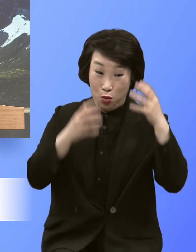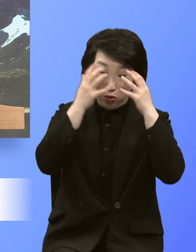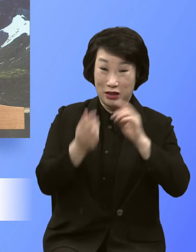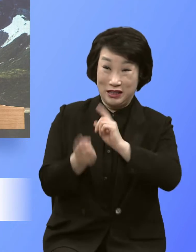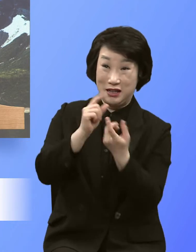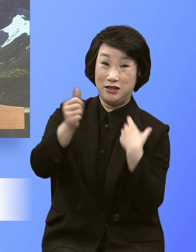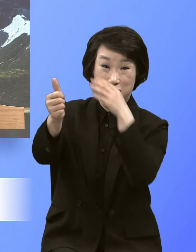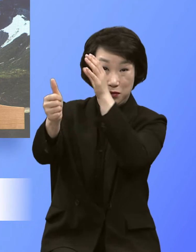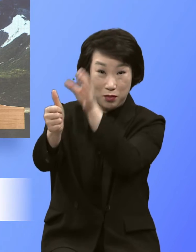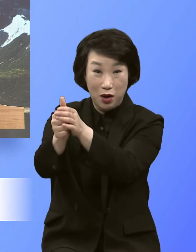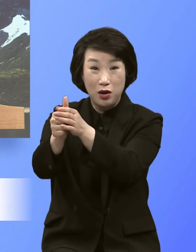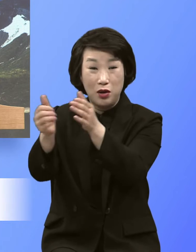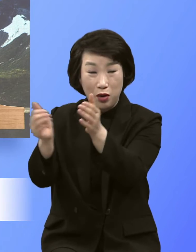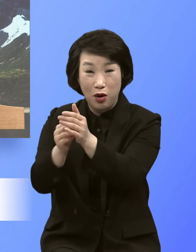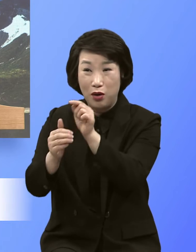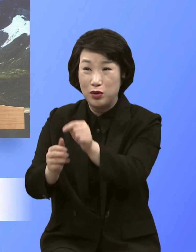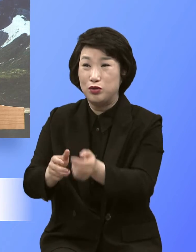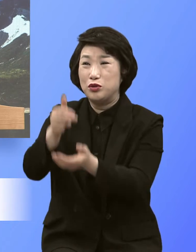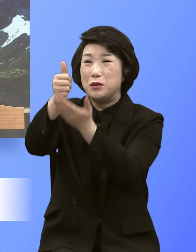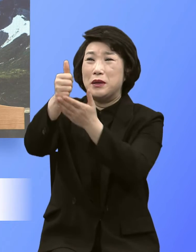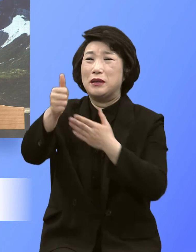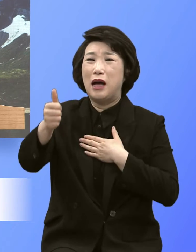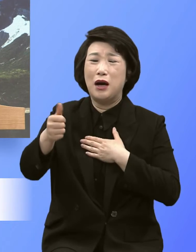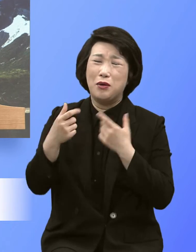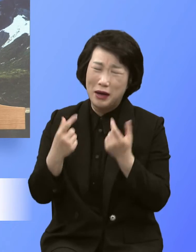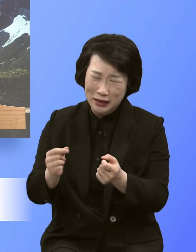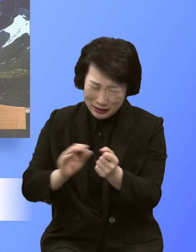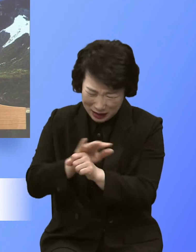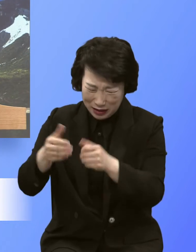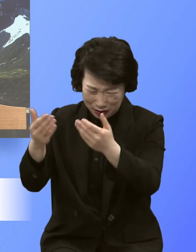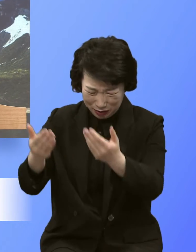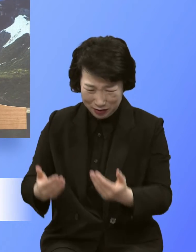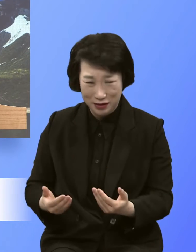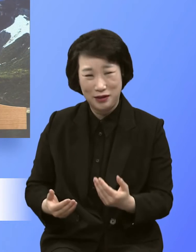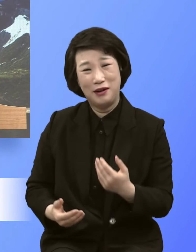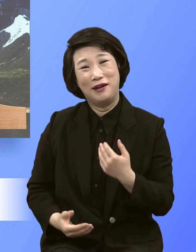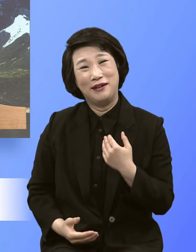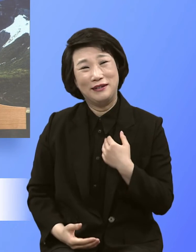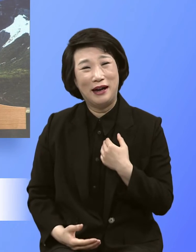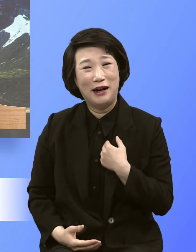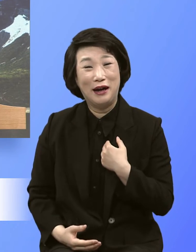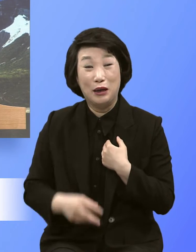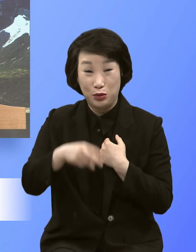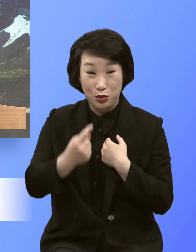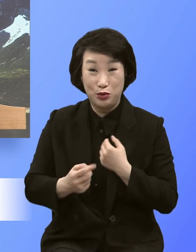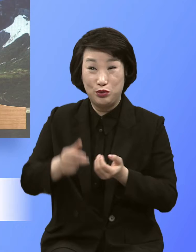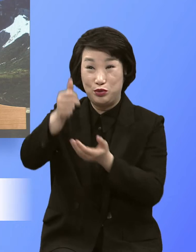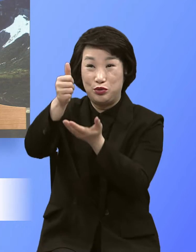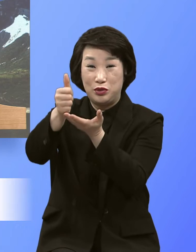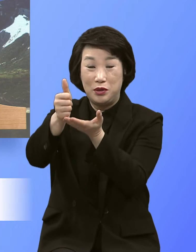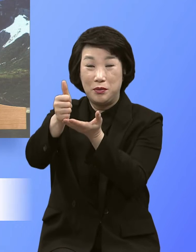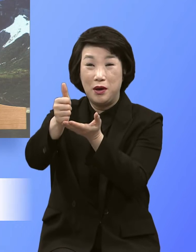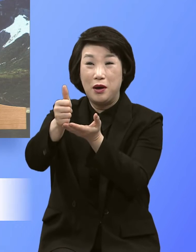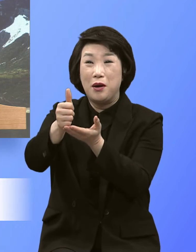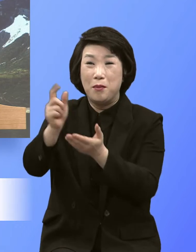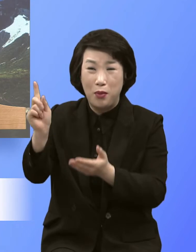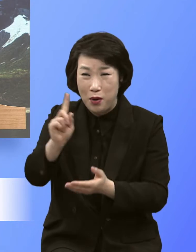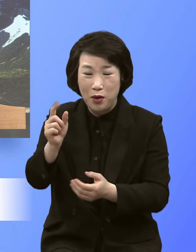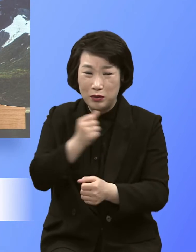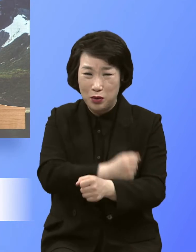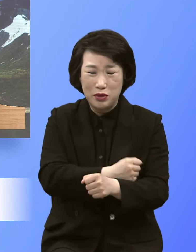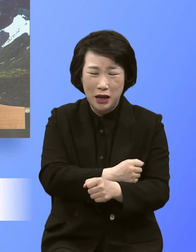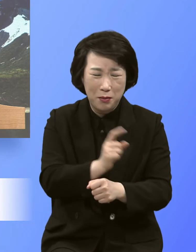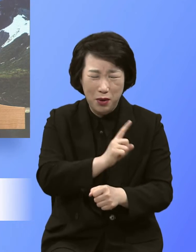짊어졌으니 주님은 날 그만큼 사랑했으므로 나도 주님을 어떤 고난이